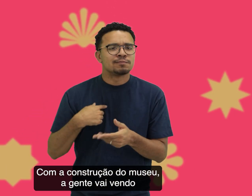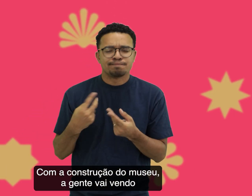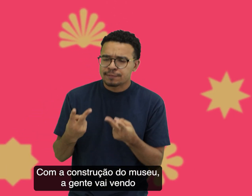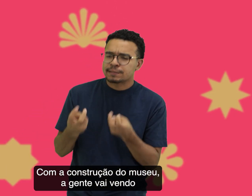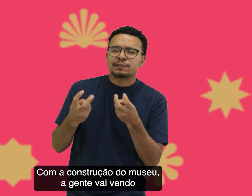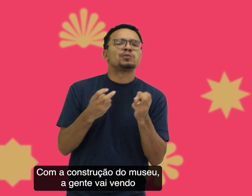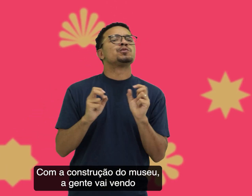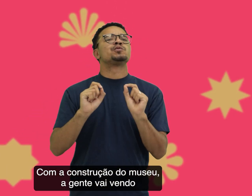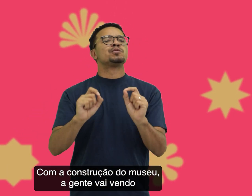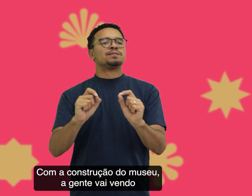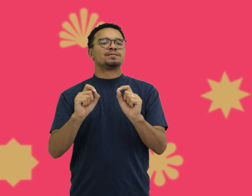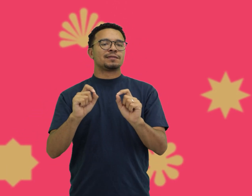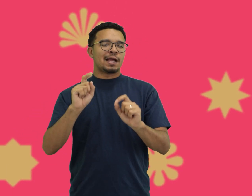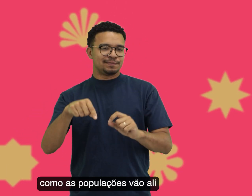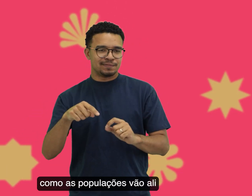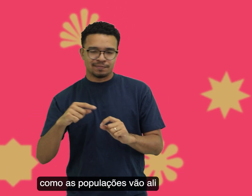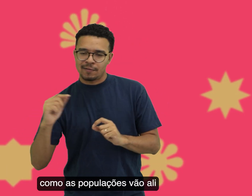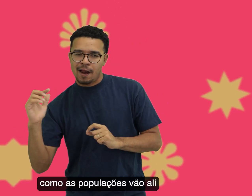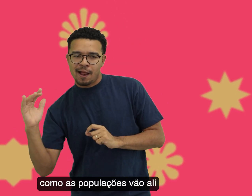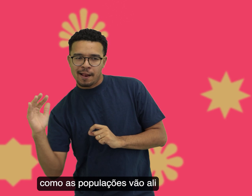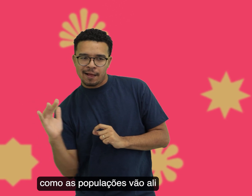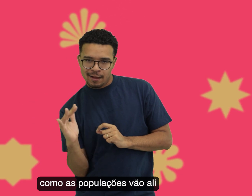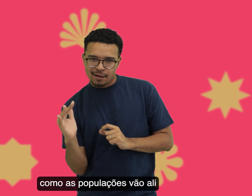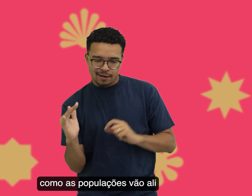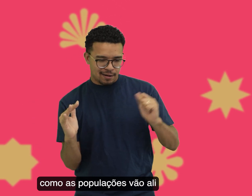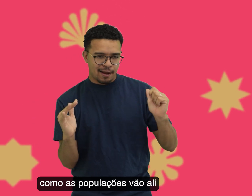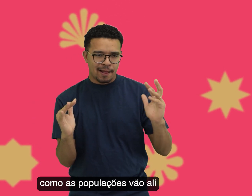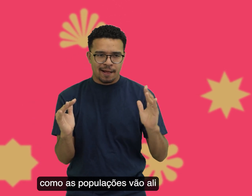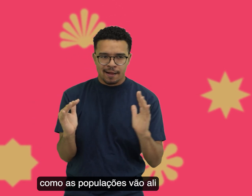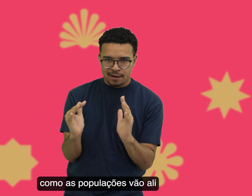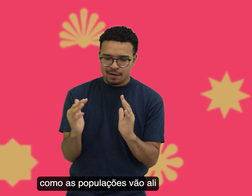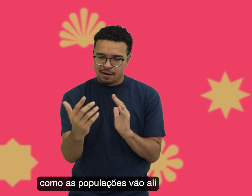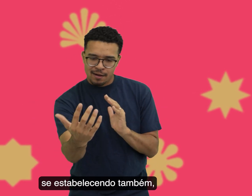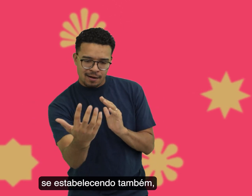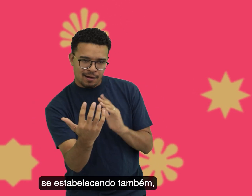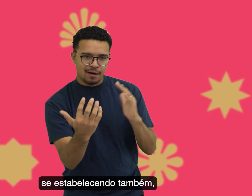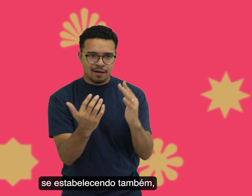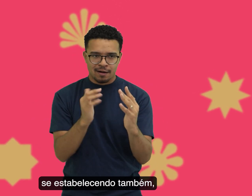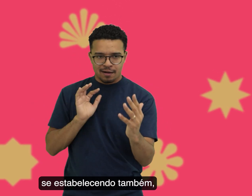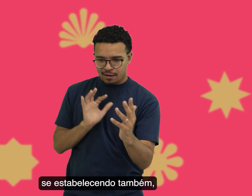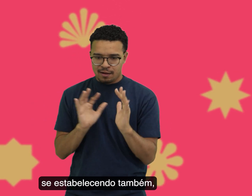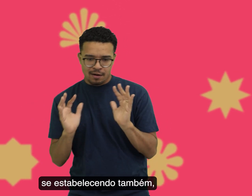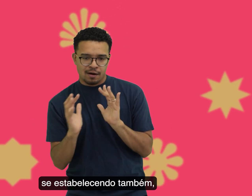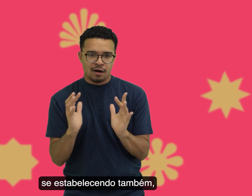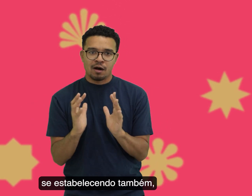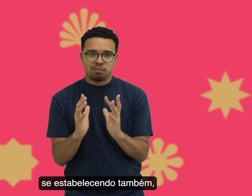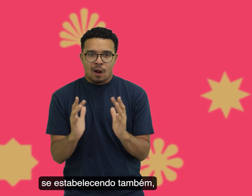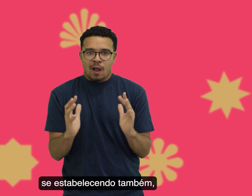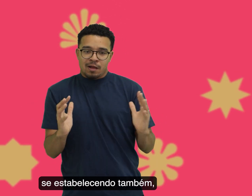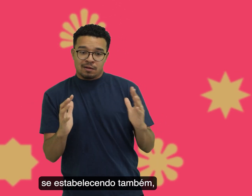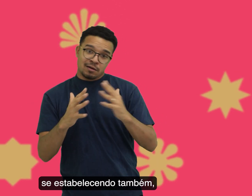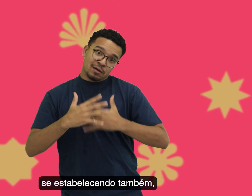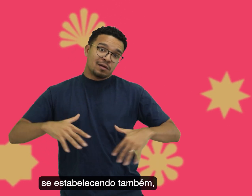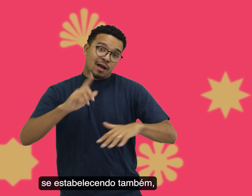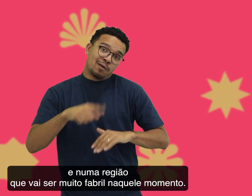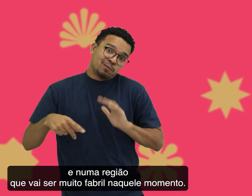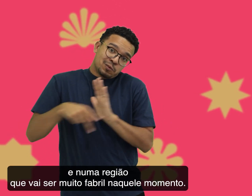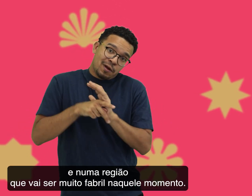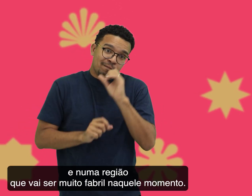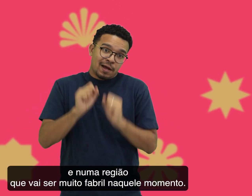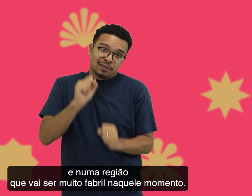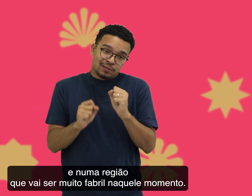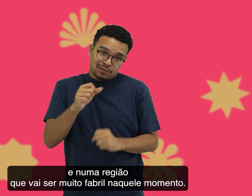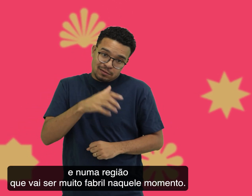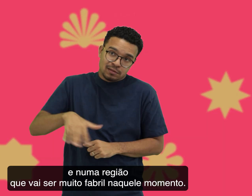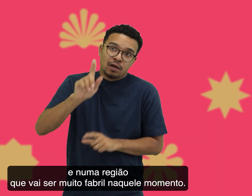do museu, a gente vai vendo como as populações vão ali se estabelecendo